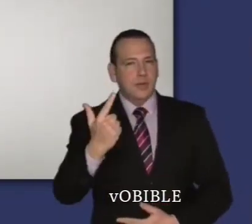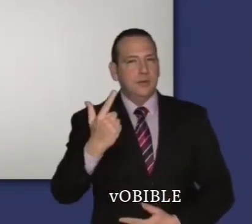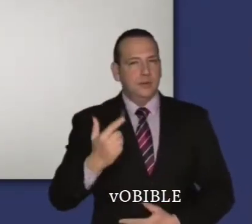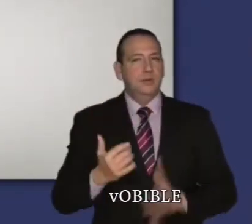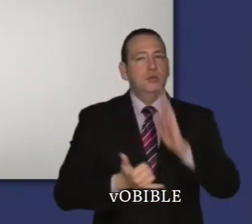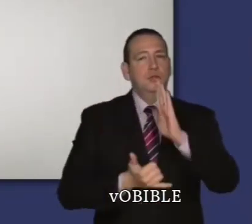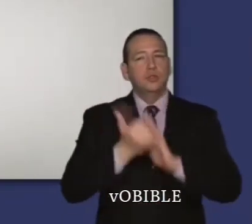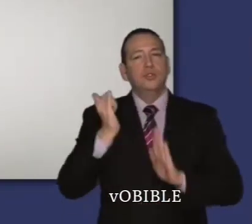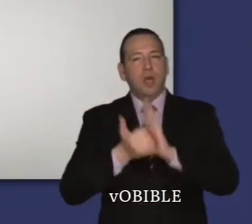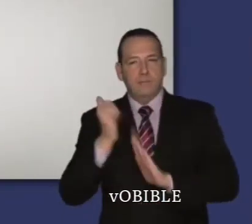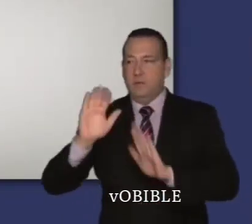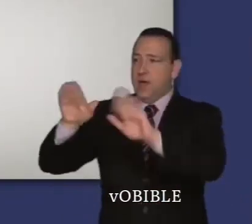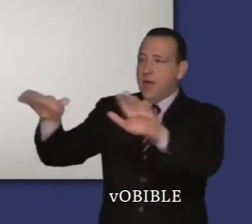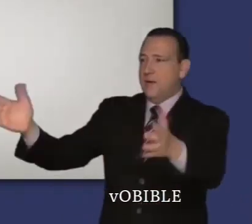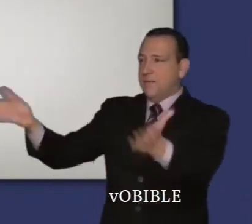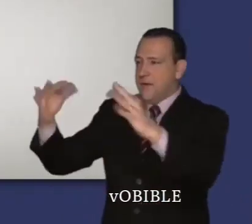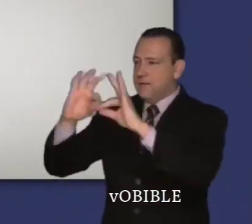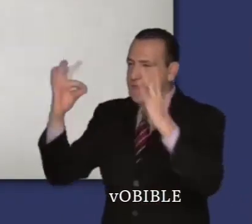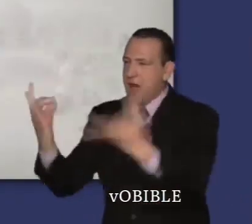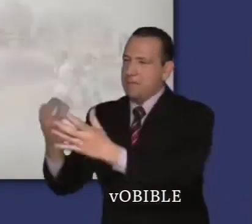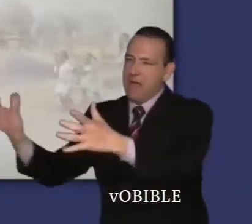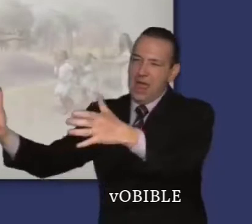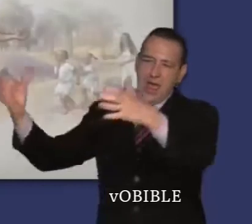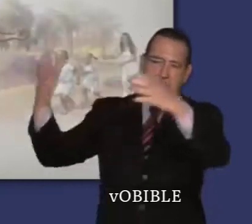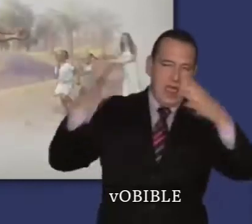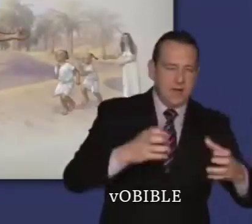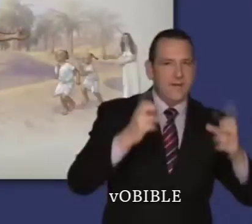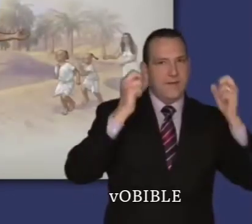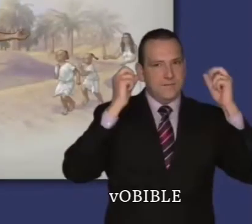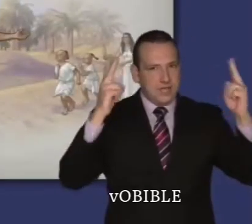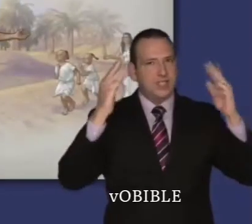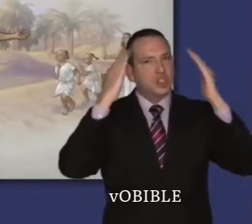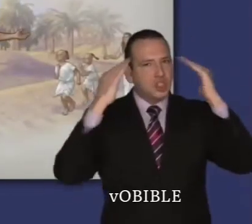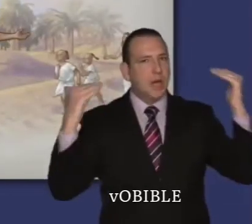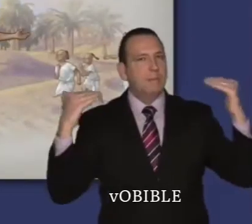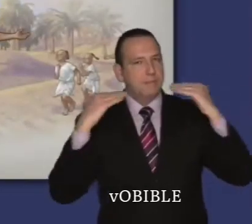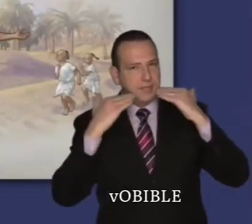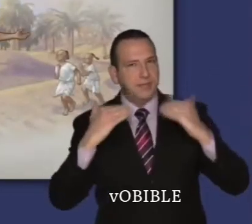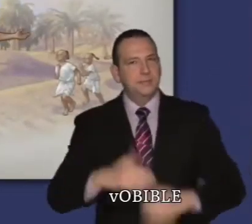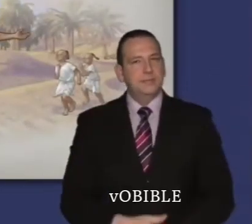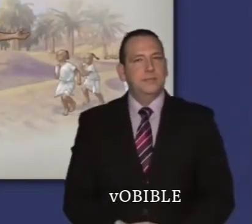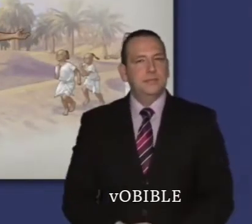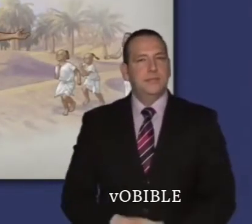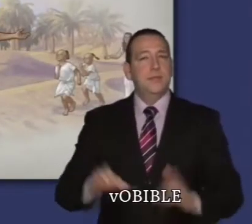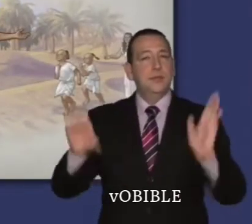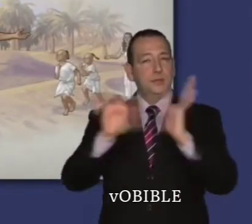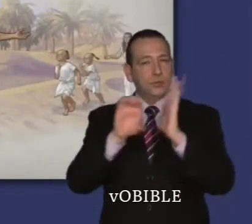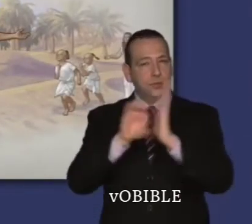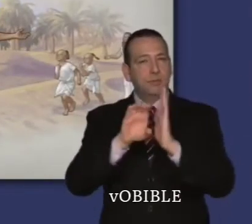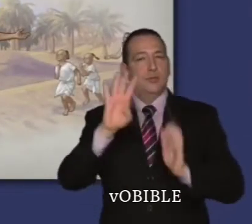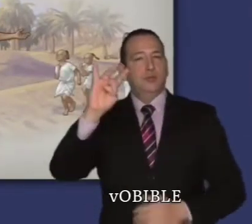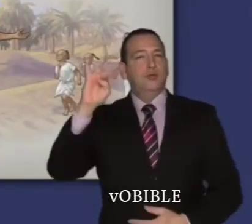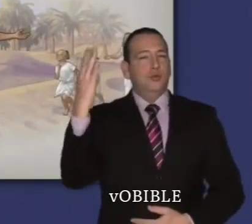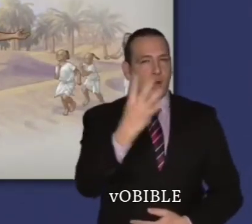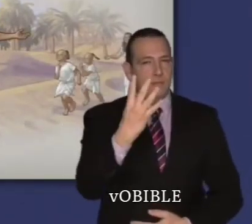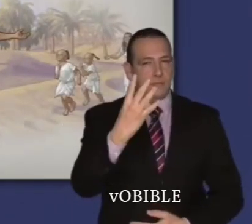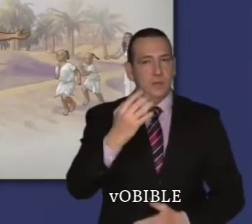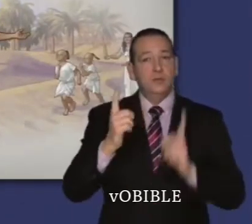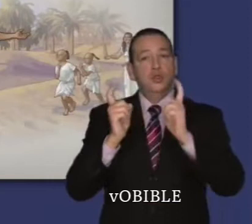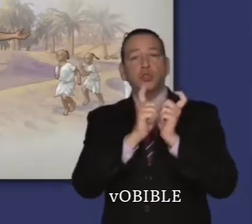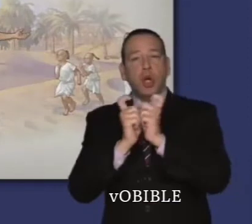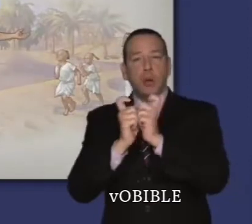Dans les chapitres 42 à 47, Joseph retrouve les membres de sa famille qui viennent s'installer en Égypte, où ils seront